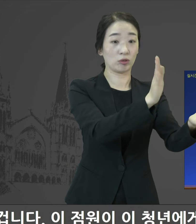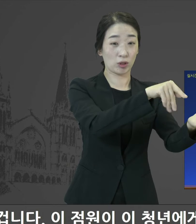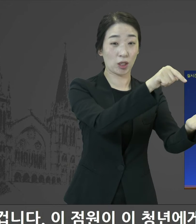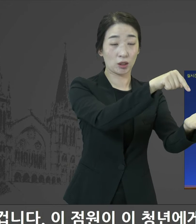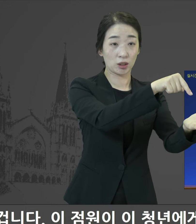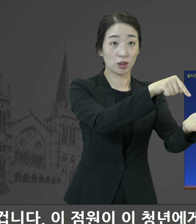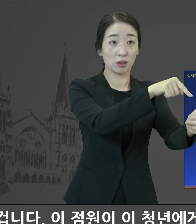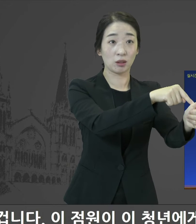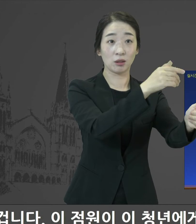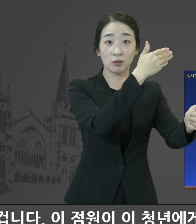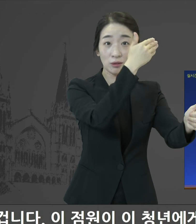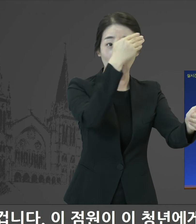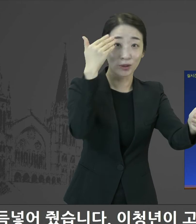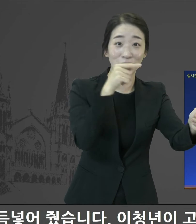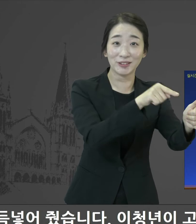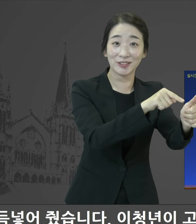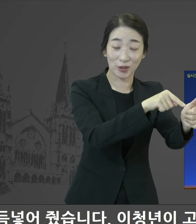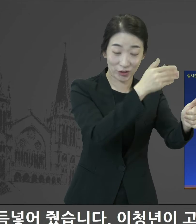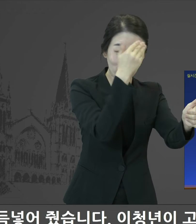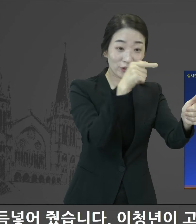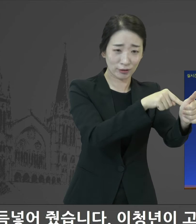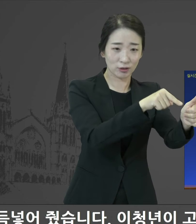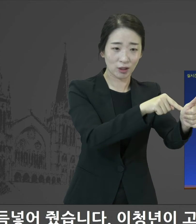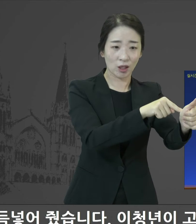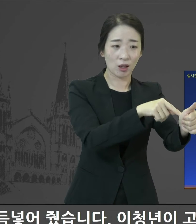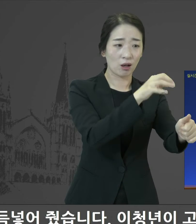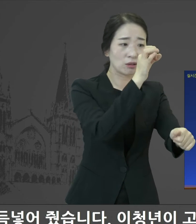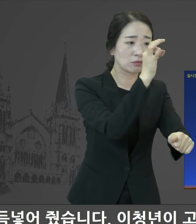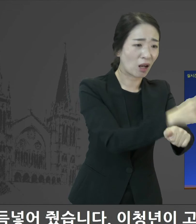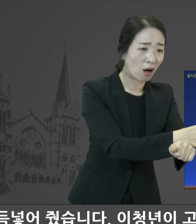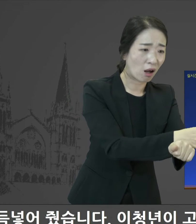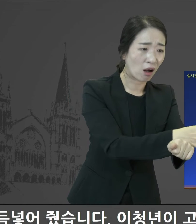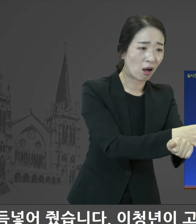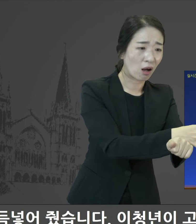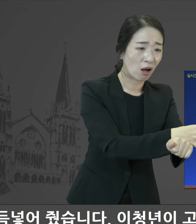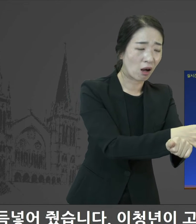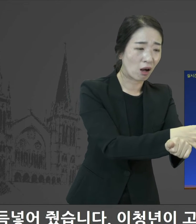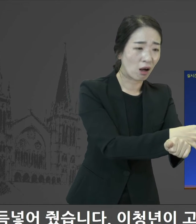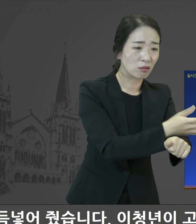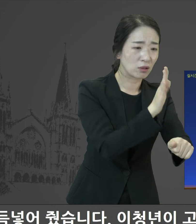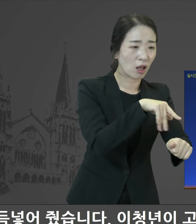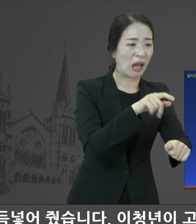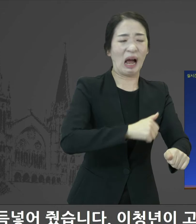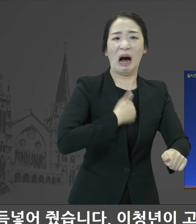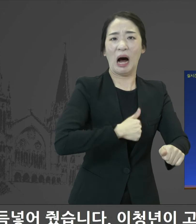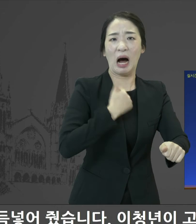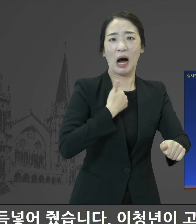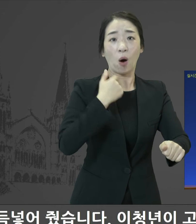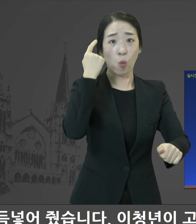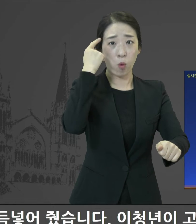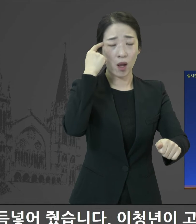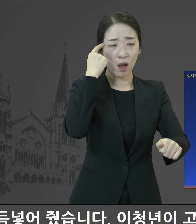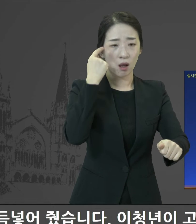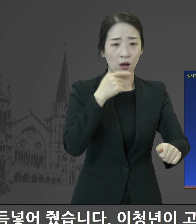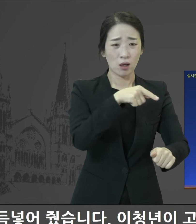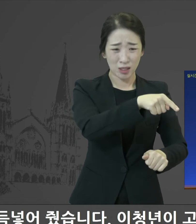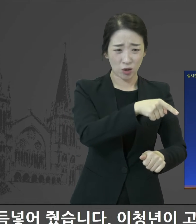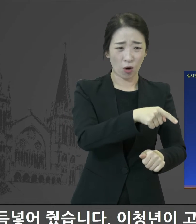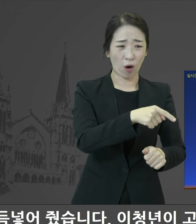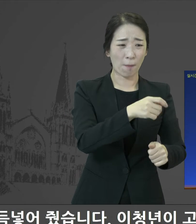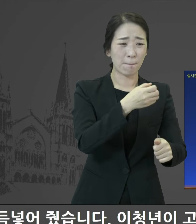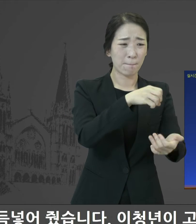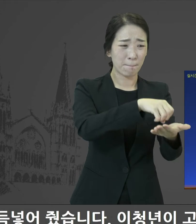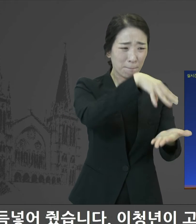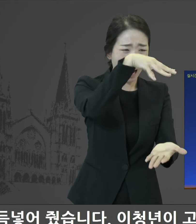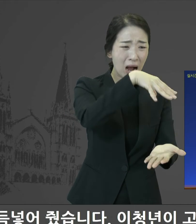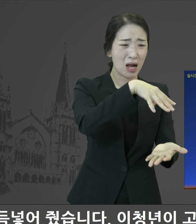이 청년은 그 빵을 먹으려고 구입했던 게 아니고 그림 그리다가 잘못 그리면 지우는 데